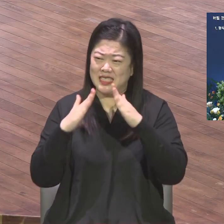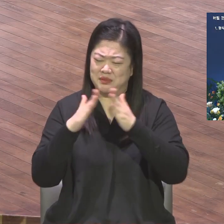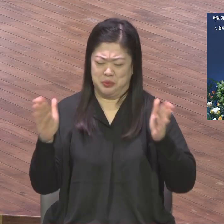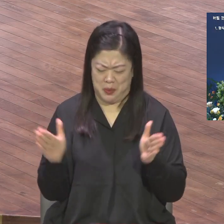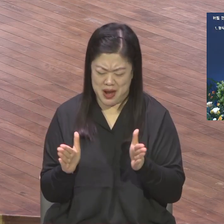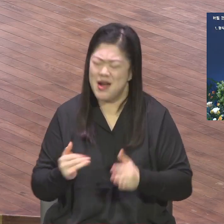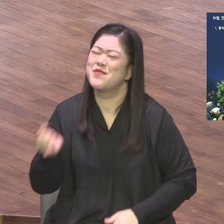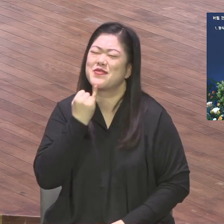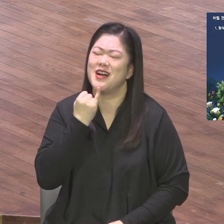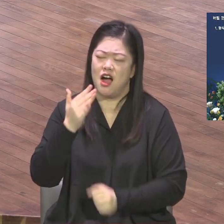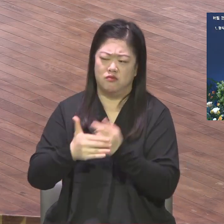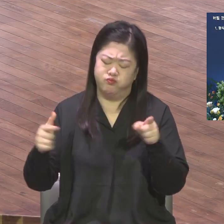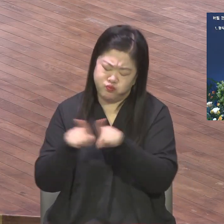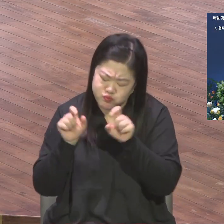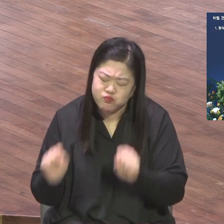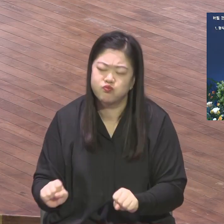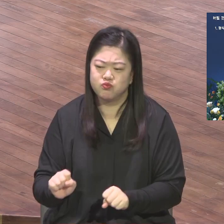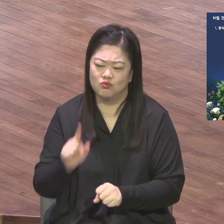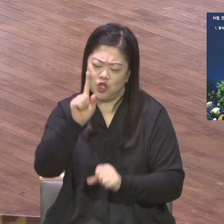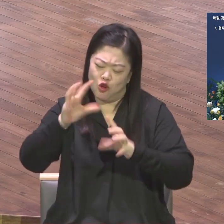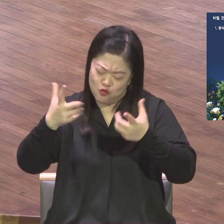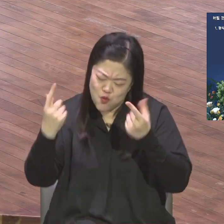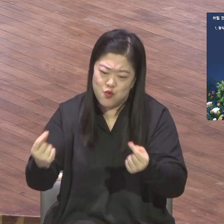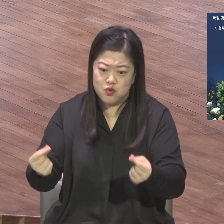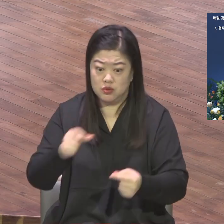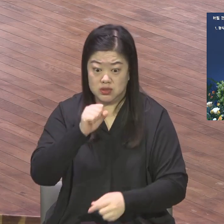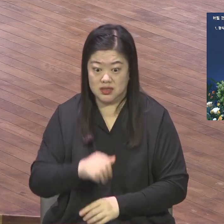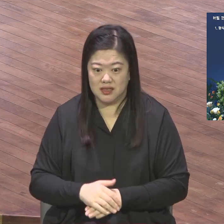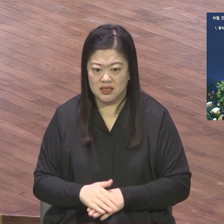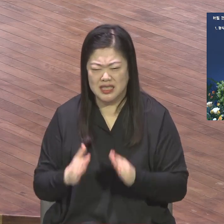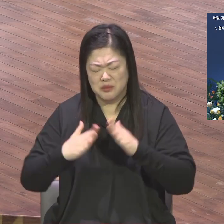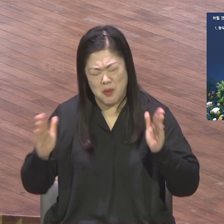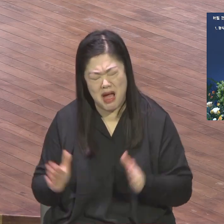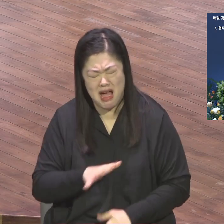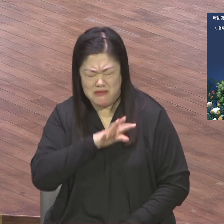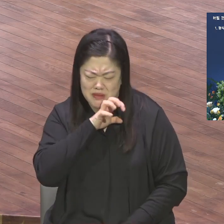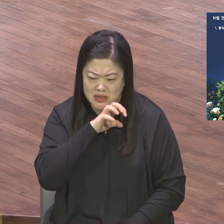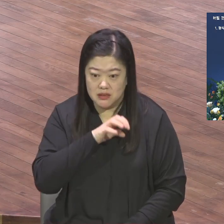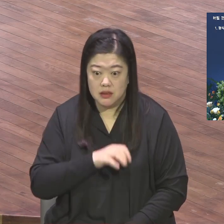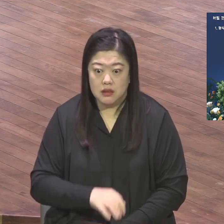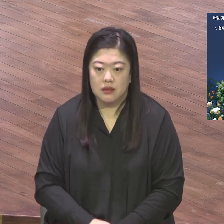축제야. 천국이야. 그게 정상이 담당한 사람이에요.